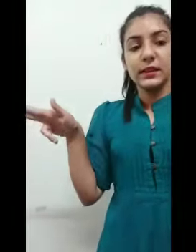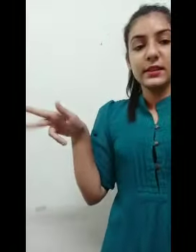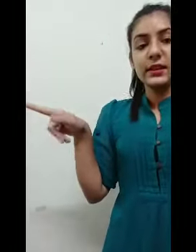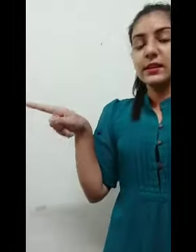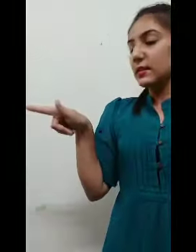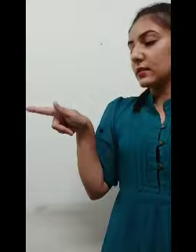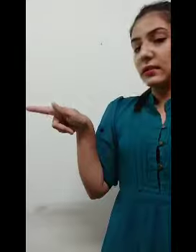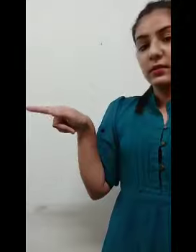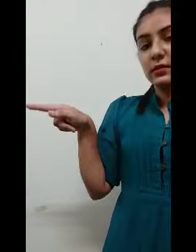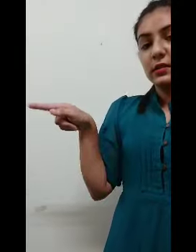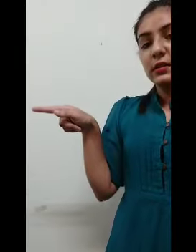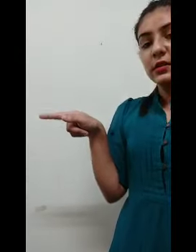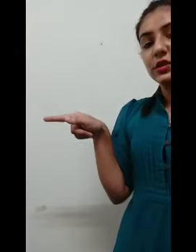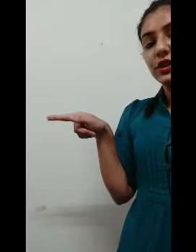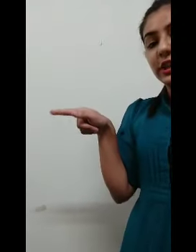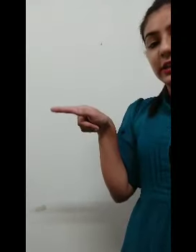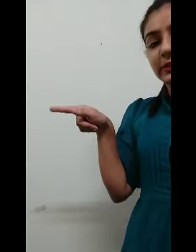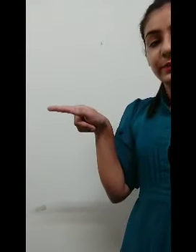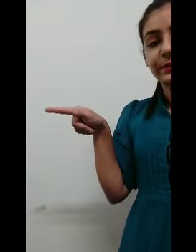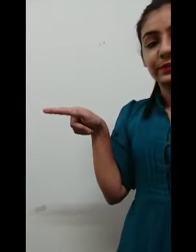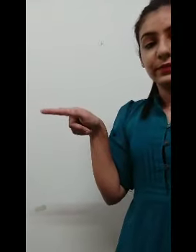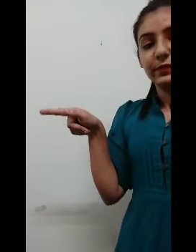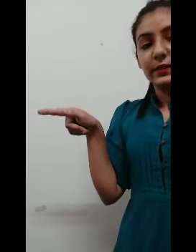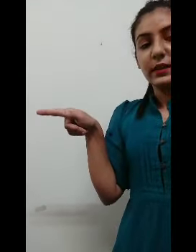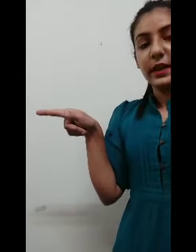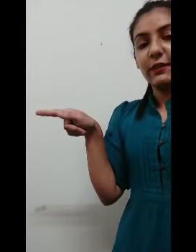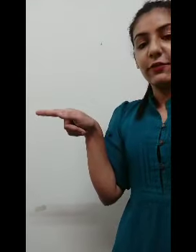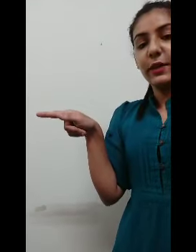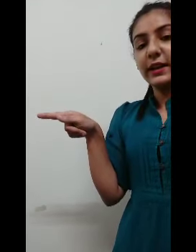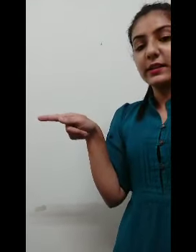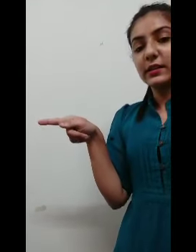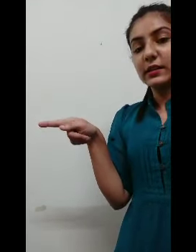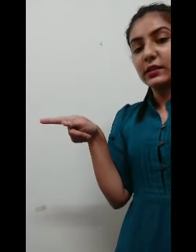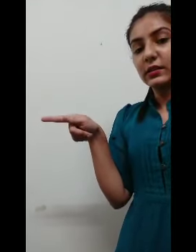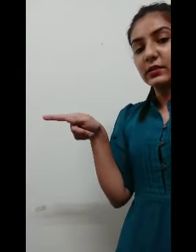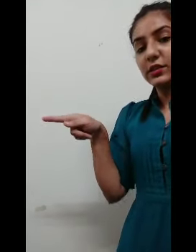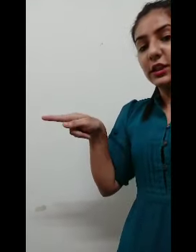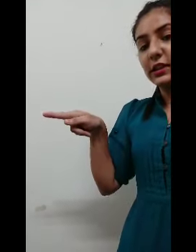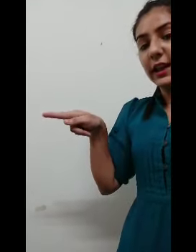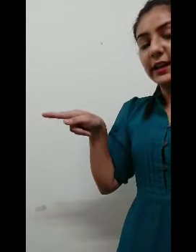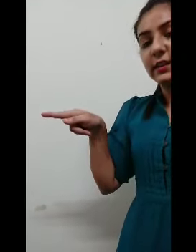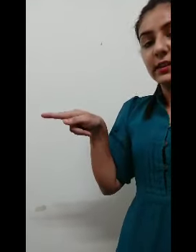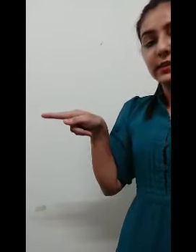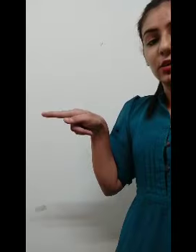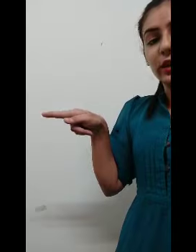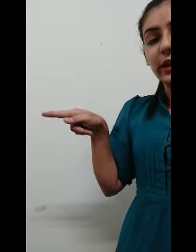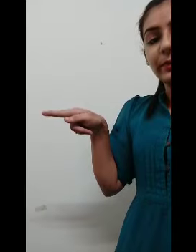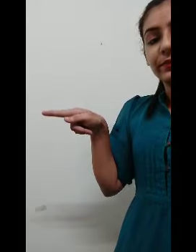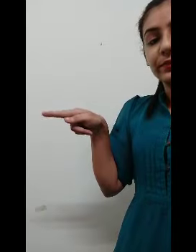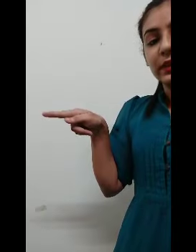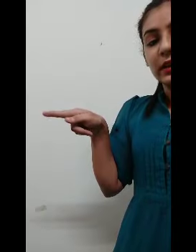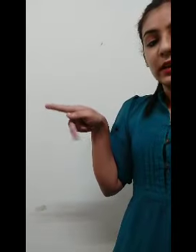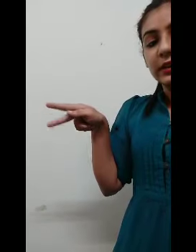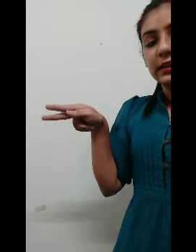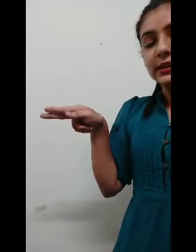दिस इज जी, अल्फाबेट जी, लाइक दिस। ओके, दिस